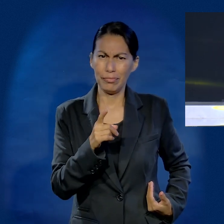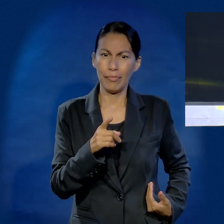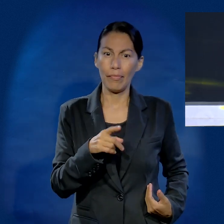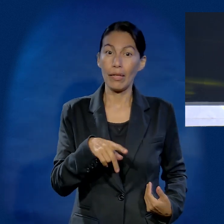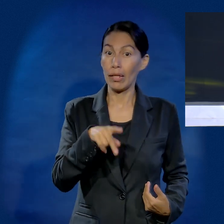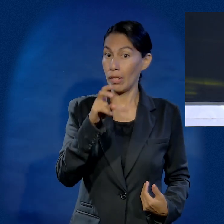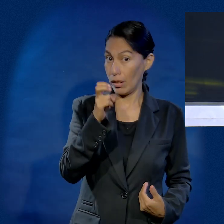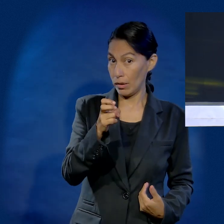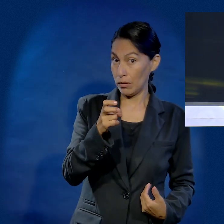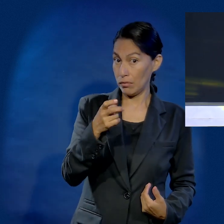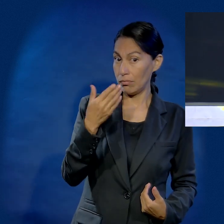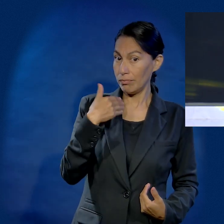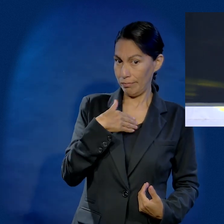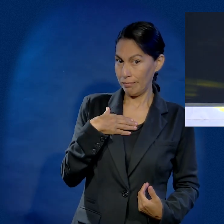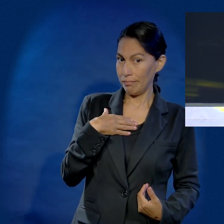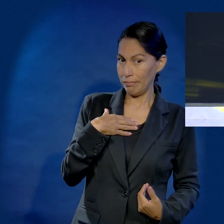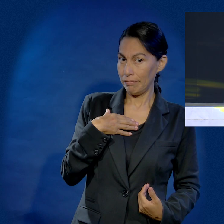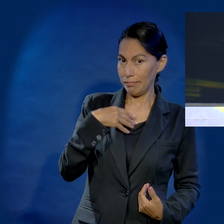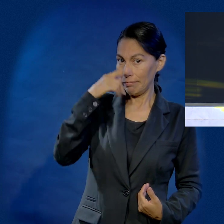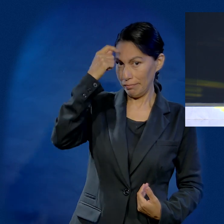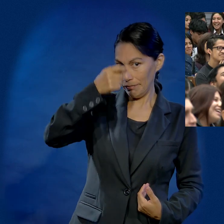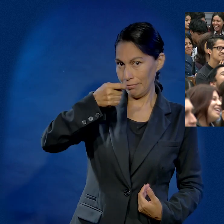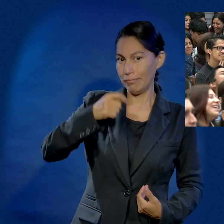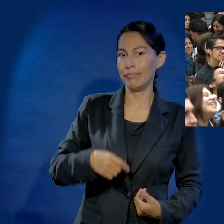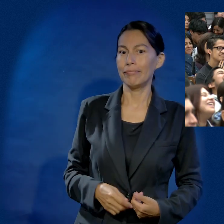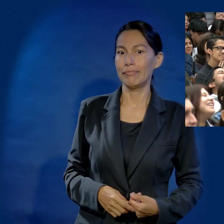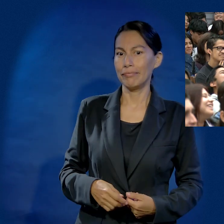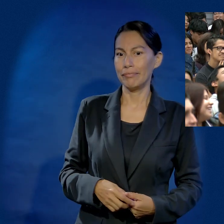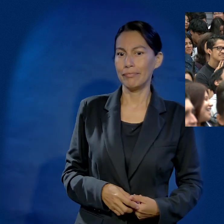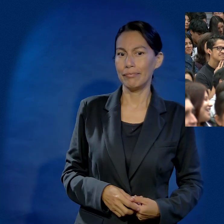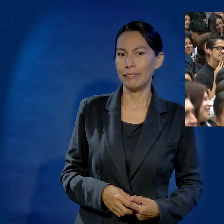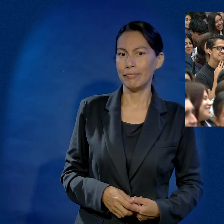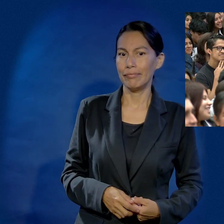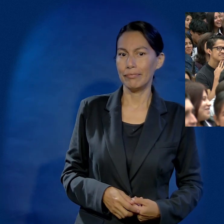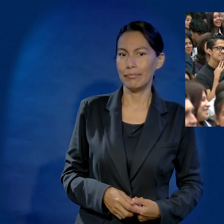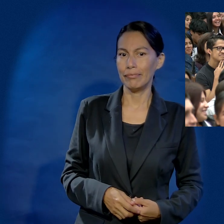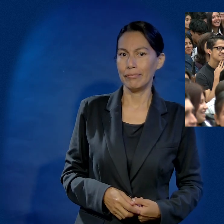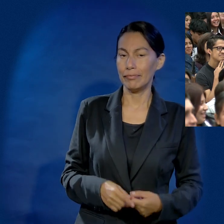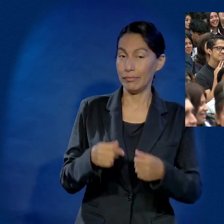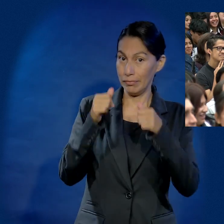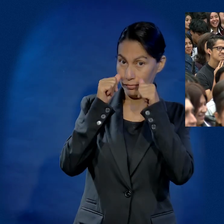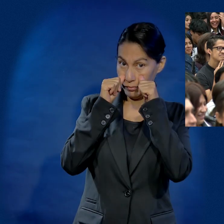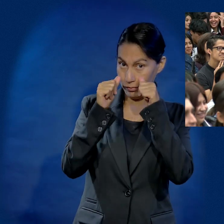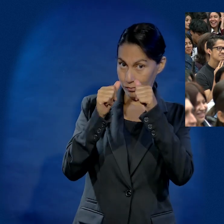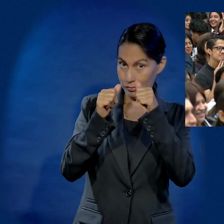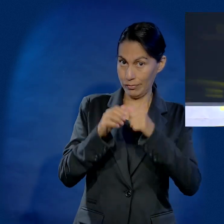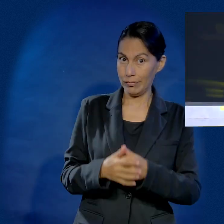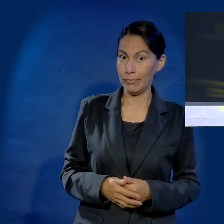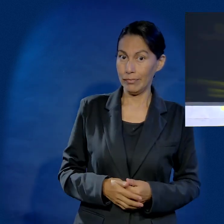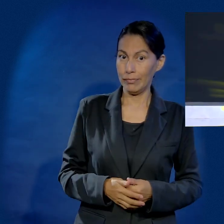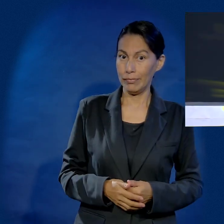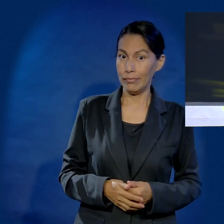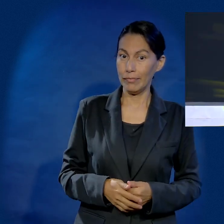Y eso es una bendición para hombres como yo. Escúchame,